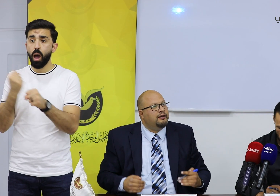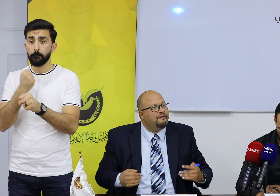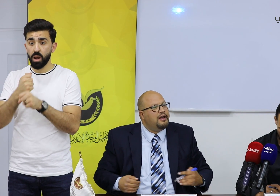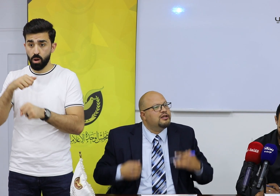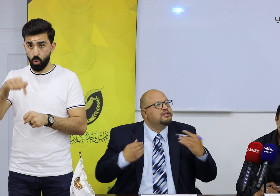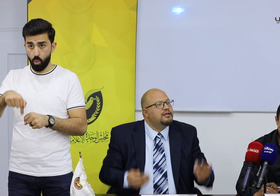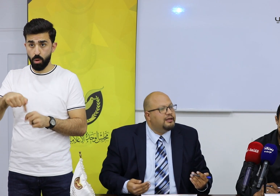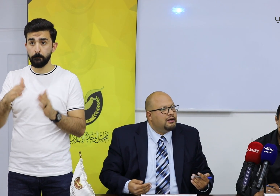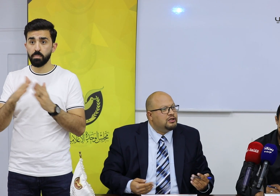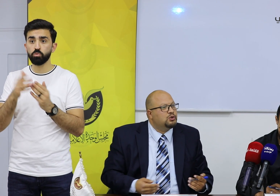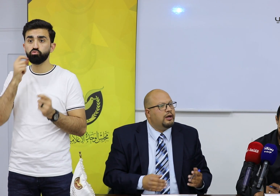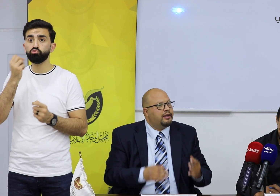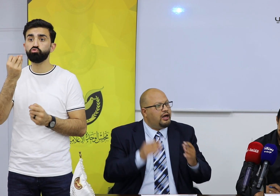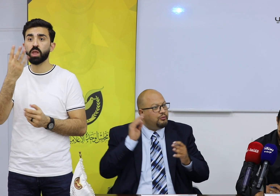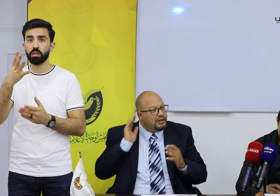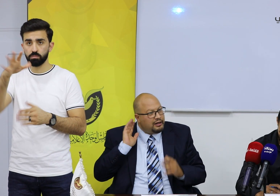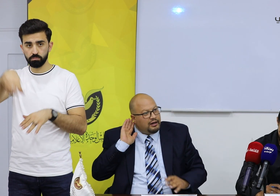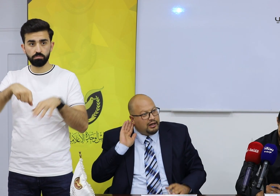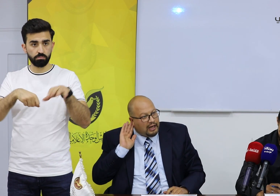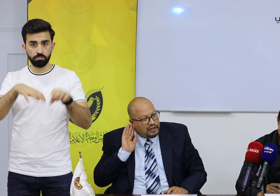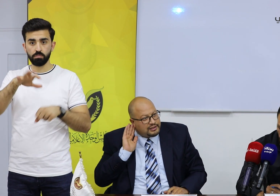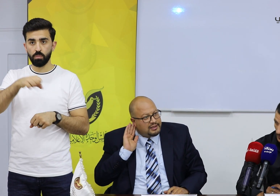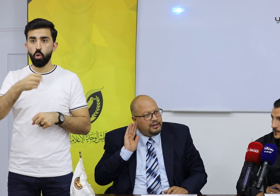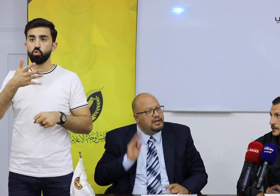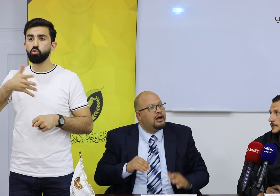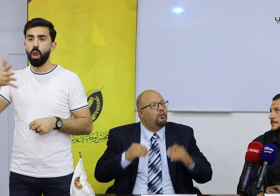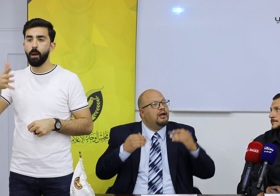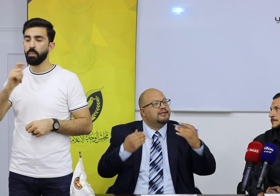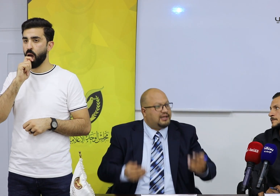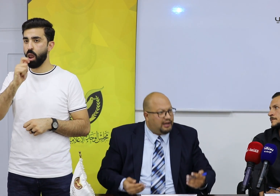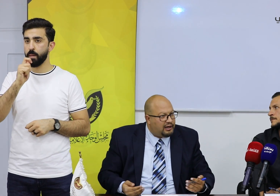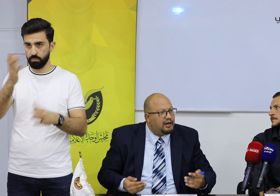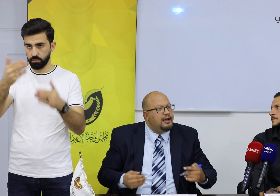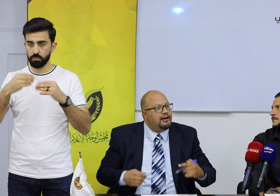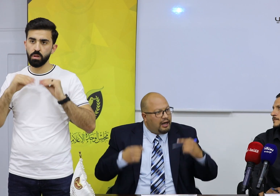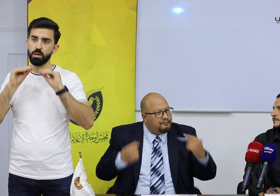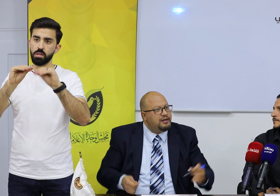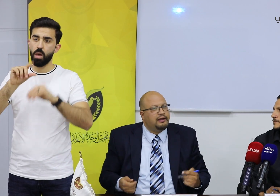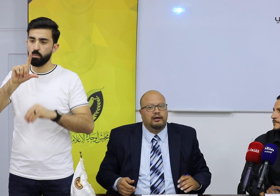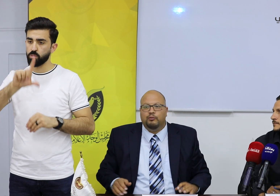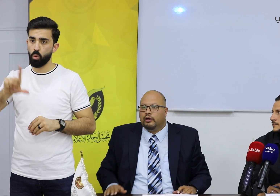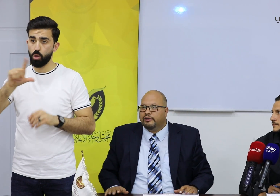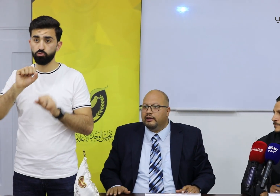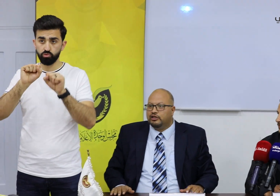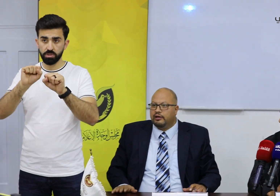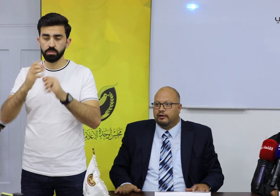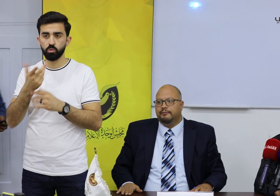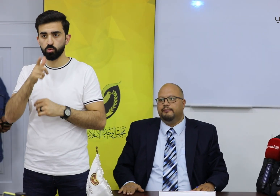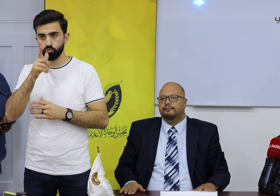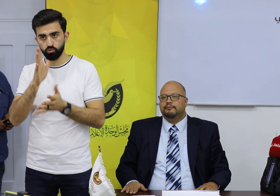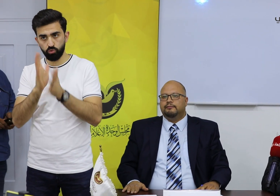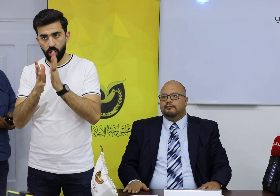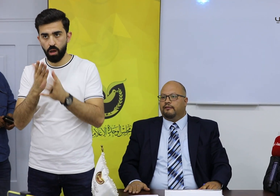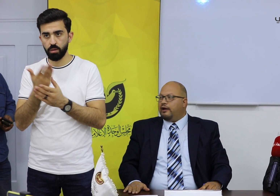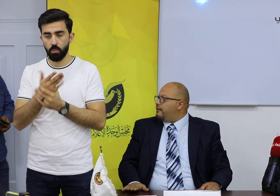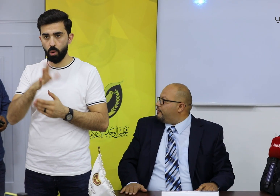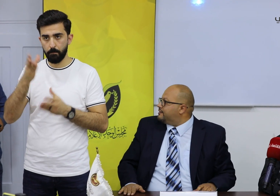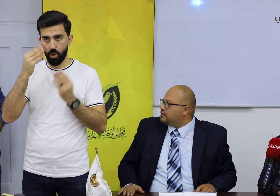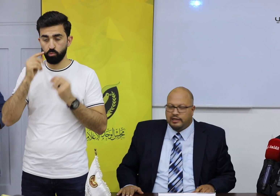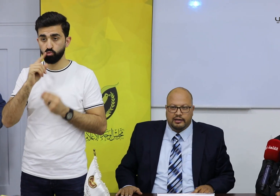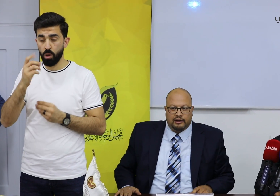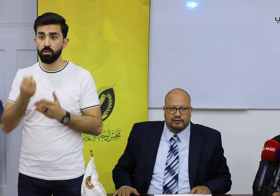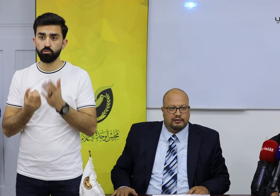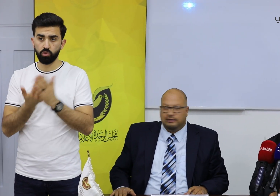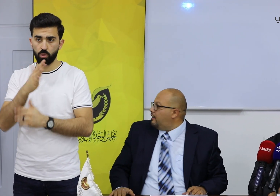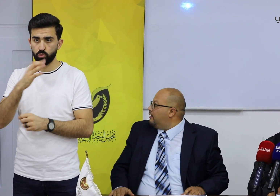هنا لفئه جديده، سواء كانوا من الحاجه السمعيه او الاصحاء اللي حابين يتعلموا لغه الاشاره. فهي